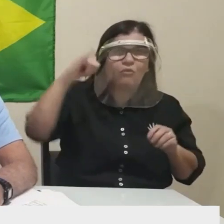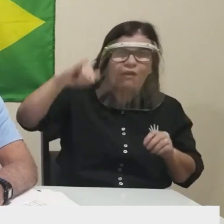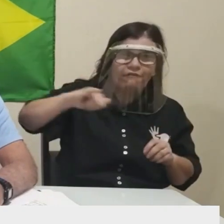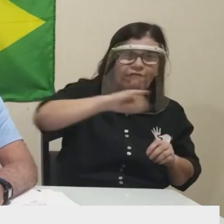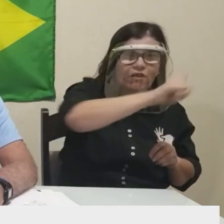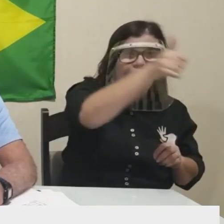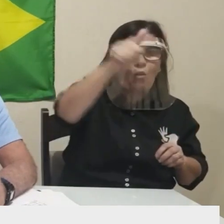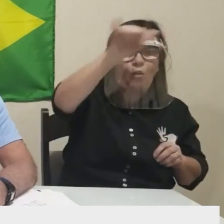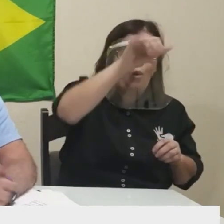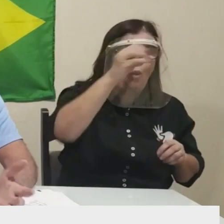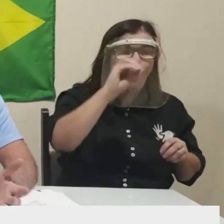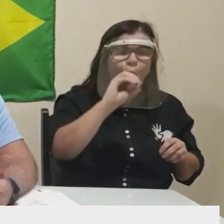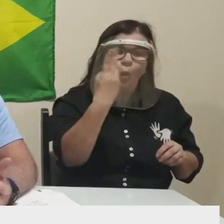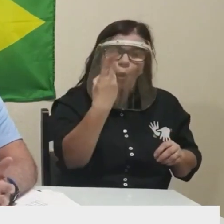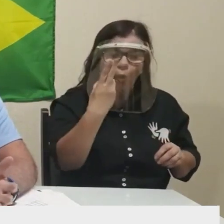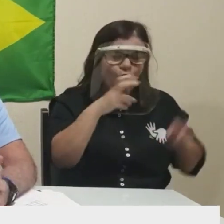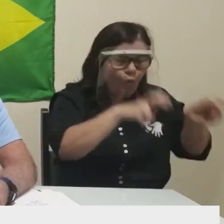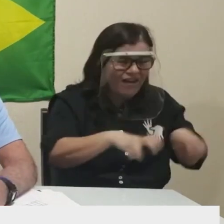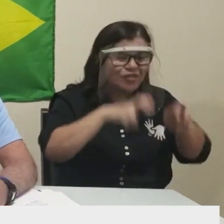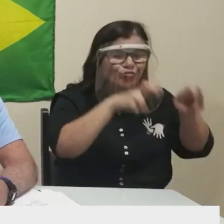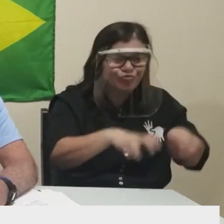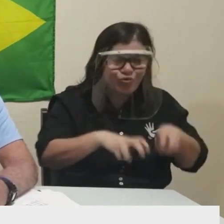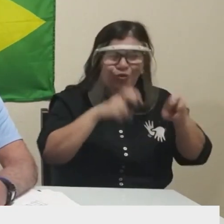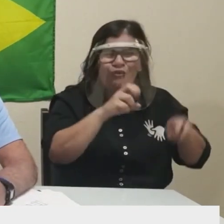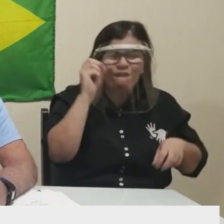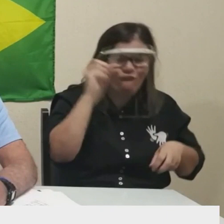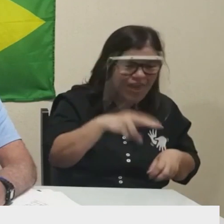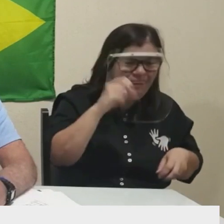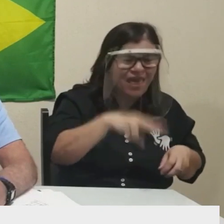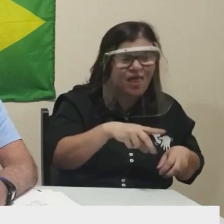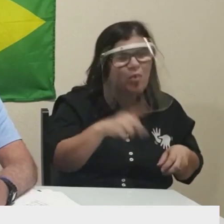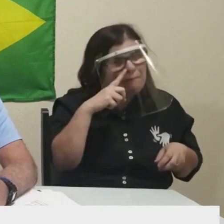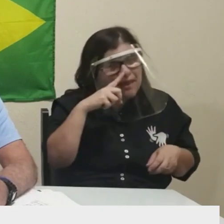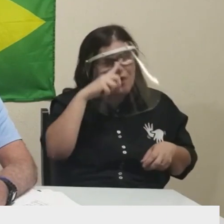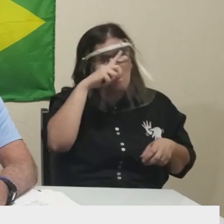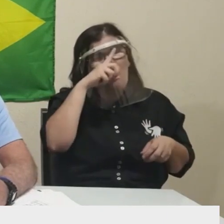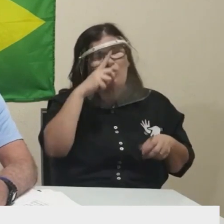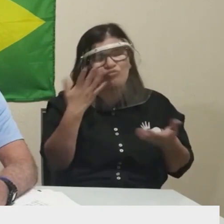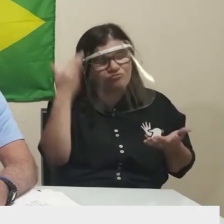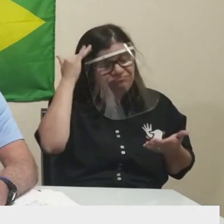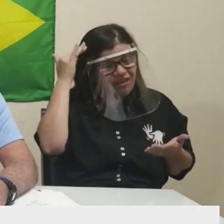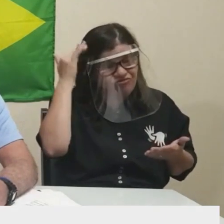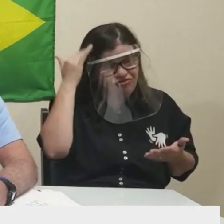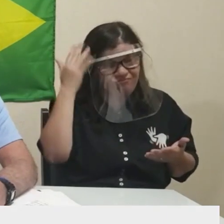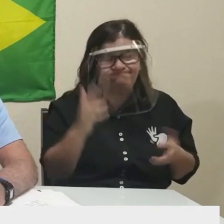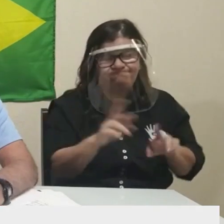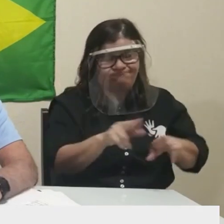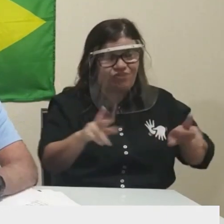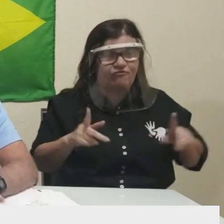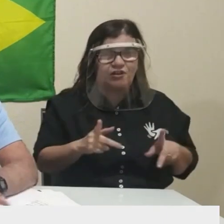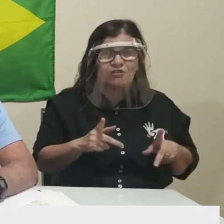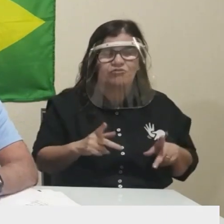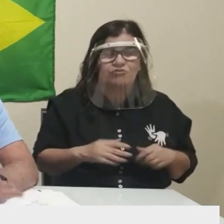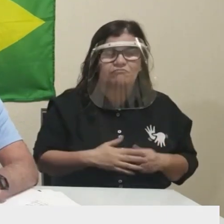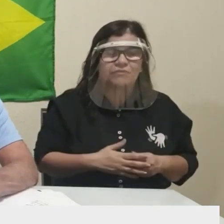diretamente nas bananas. Obviamente que é a segunda hipótese. A Tereza Cristina mudou isso, bem como, tão logo nós assumimos,